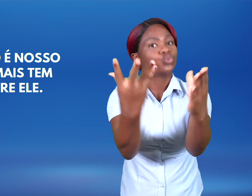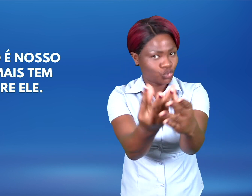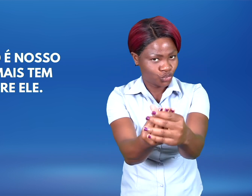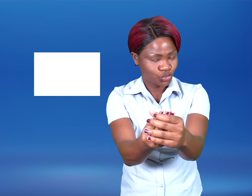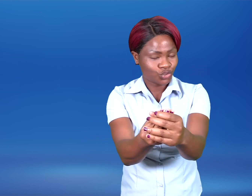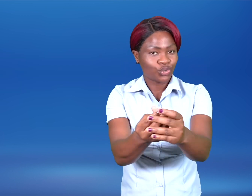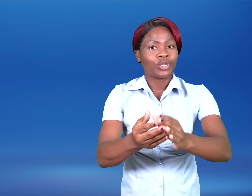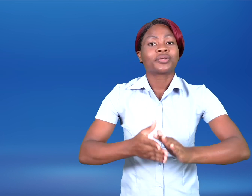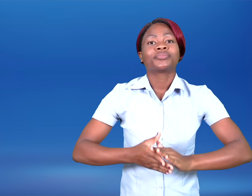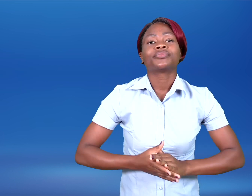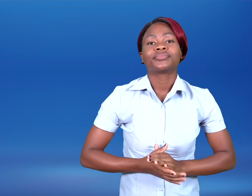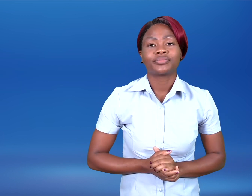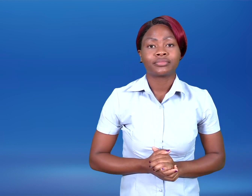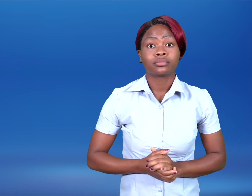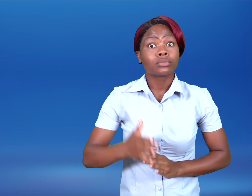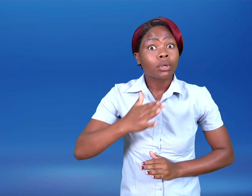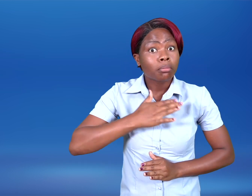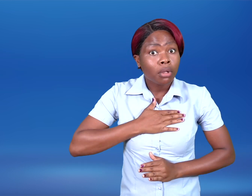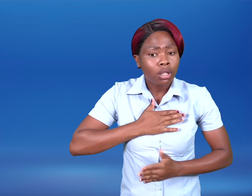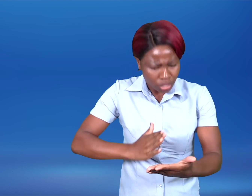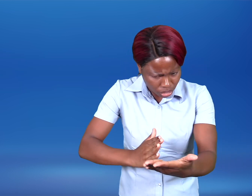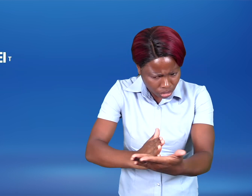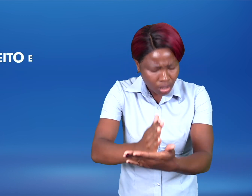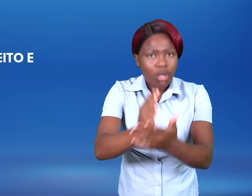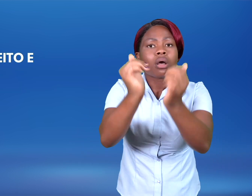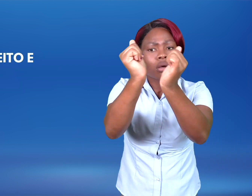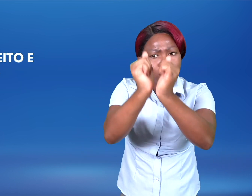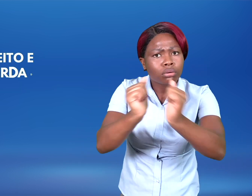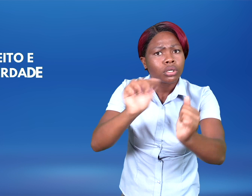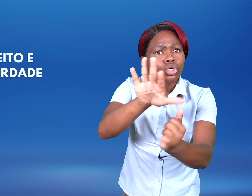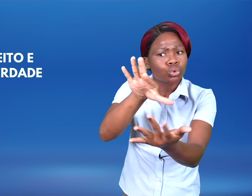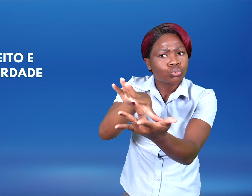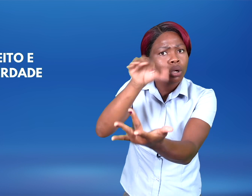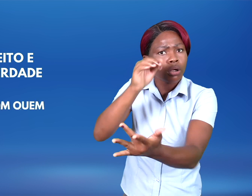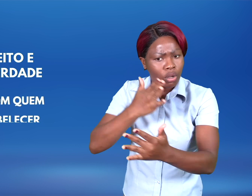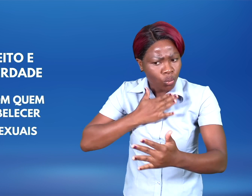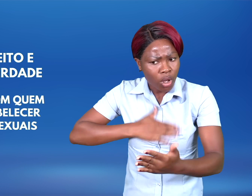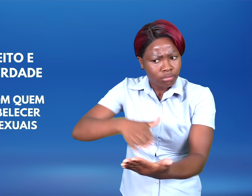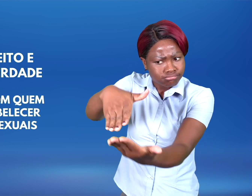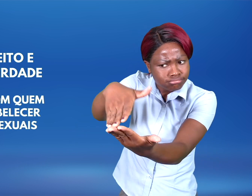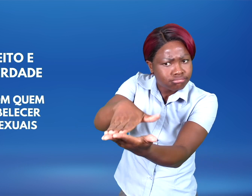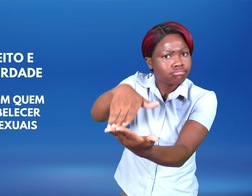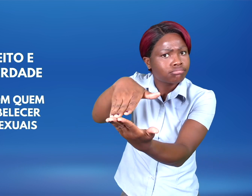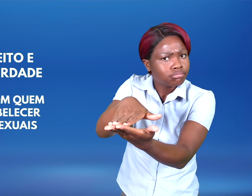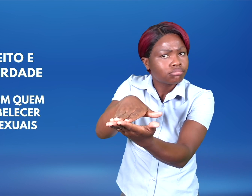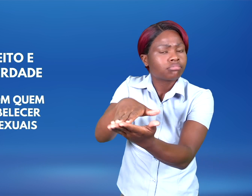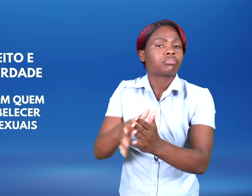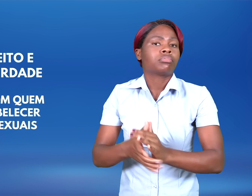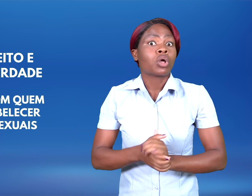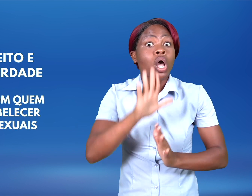sobre ele. Diga comigo: é meu direito e minha liberdade escolher com quem